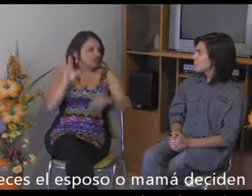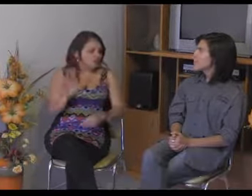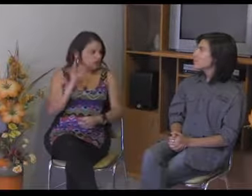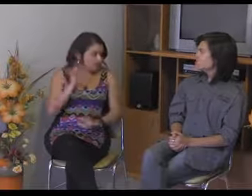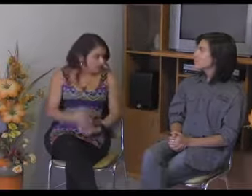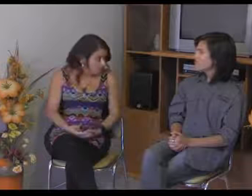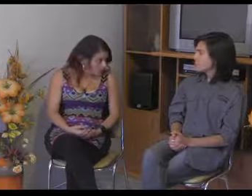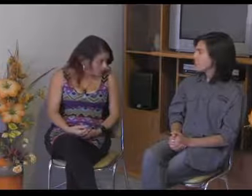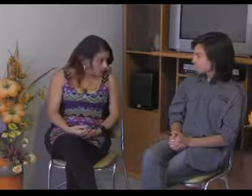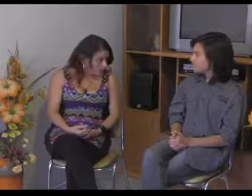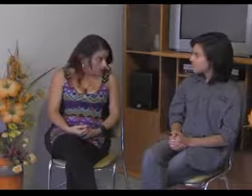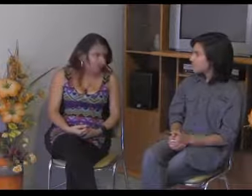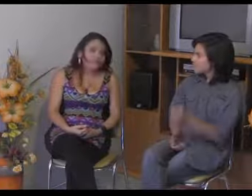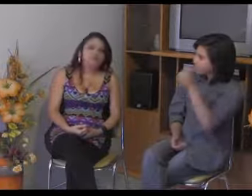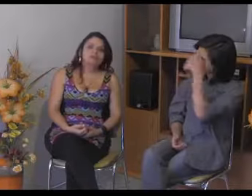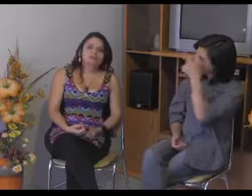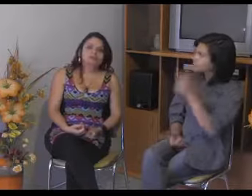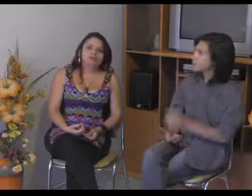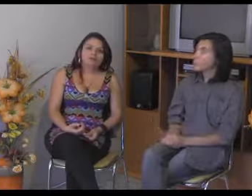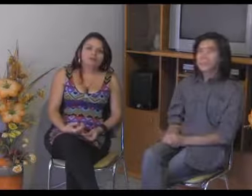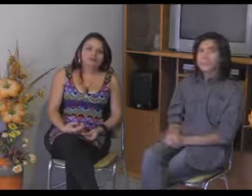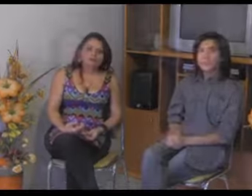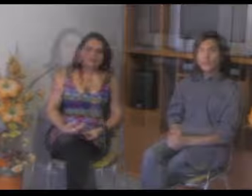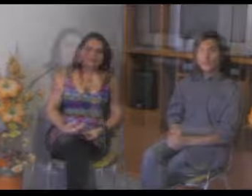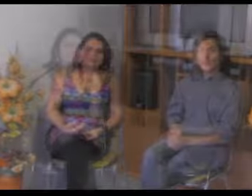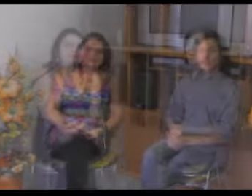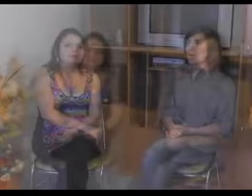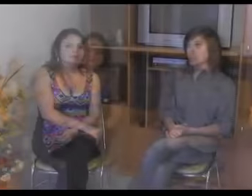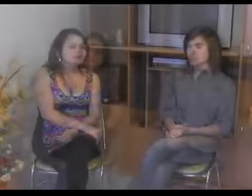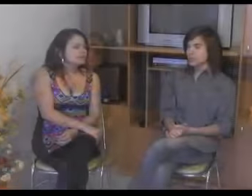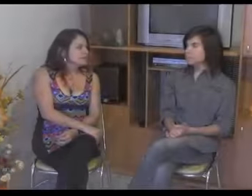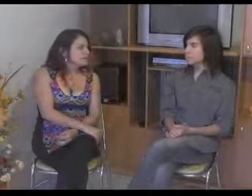obligada no puede. Ella tiene derecho a elegir.